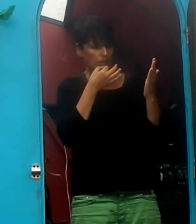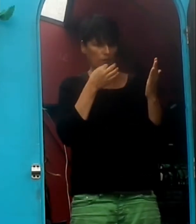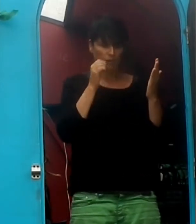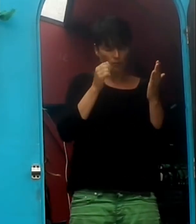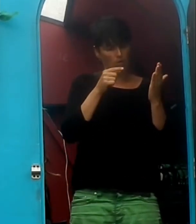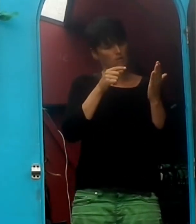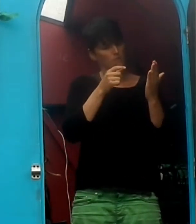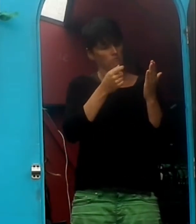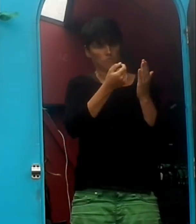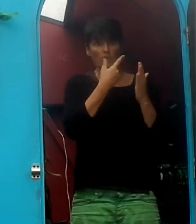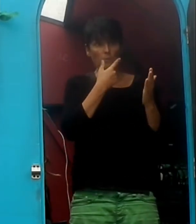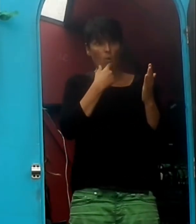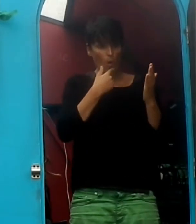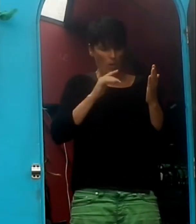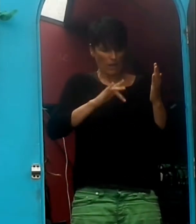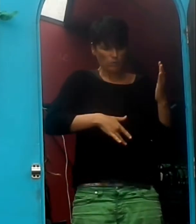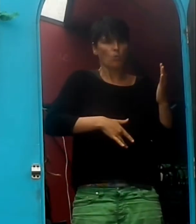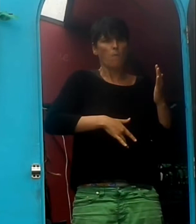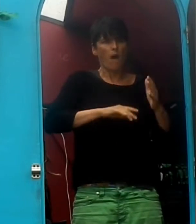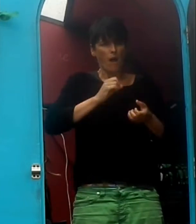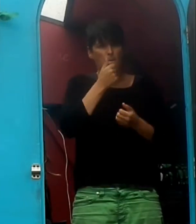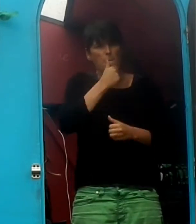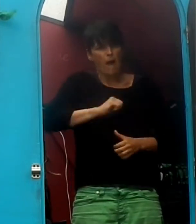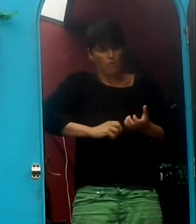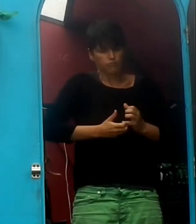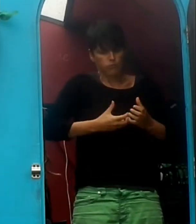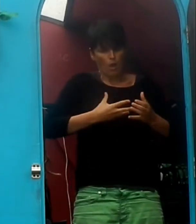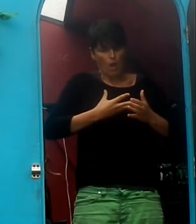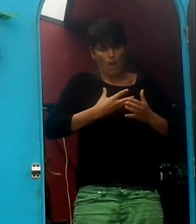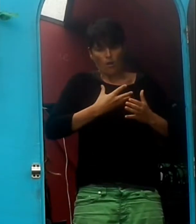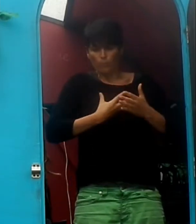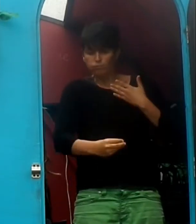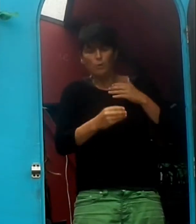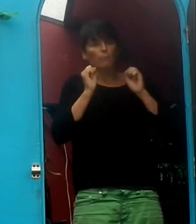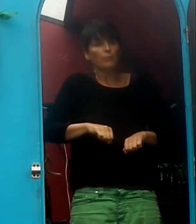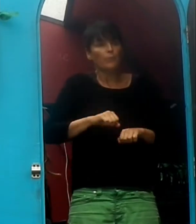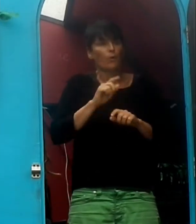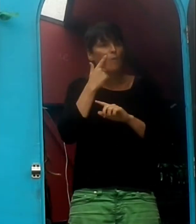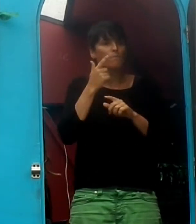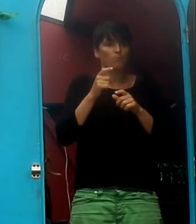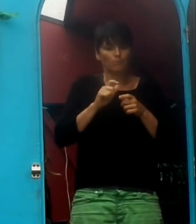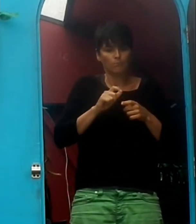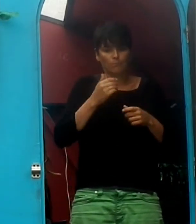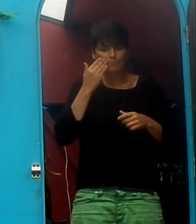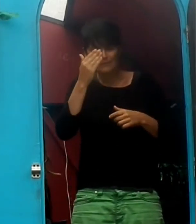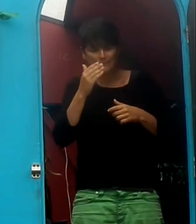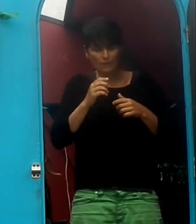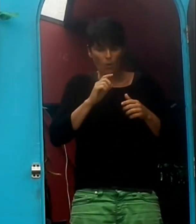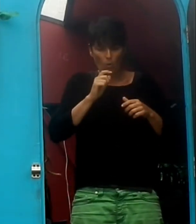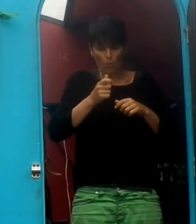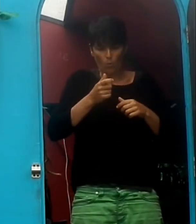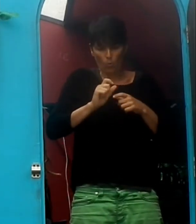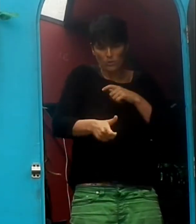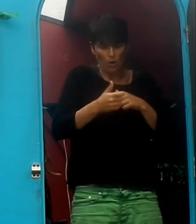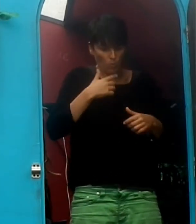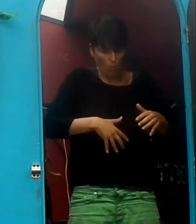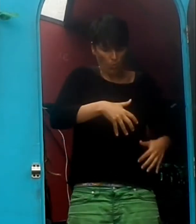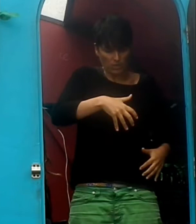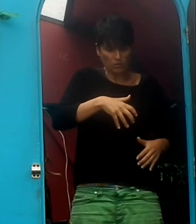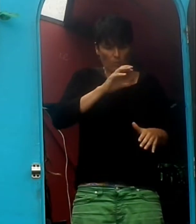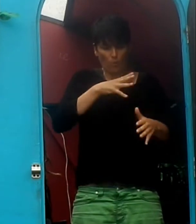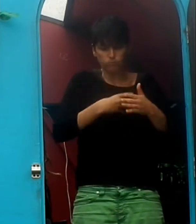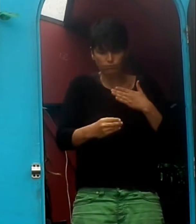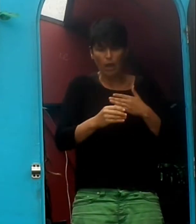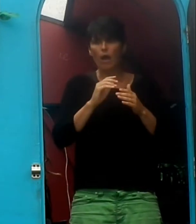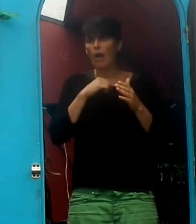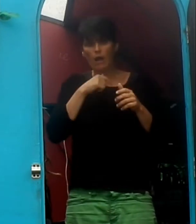ça pouvait provoquer des fausses couches, et que de bouche à oreille, en fait, ça s'est transmis un peu dans toute l'Amérique latine, et c'est comme